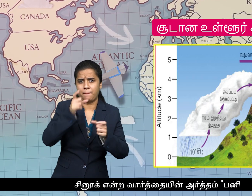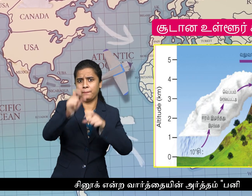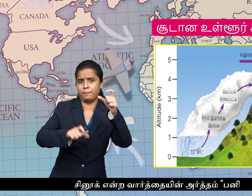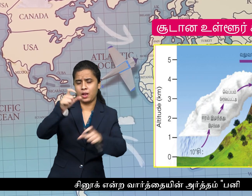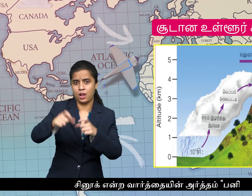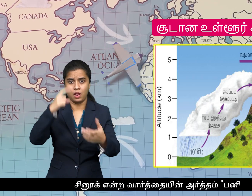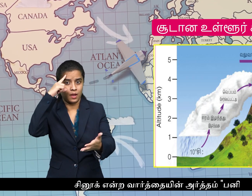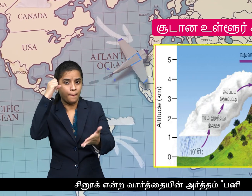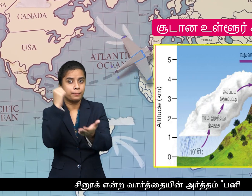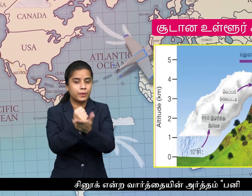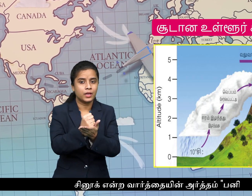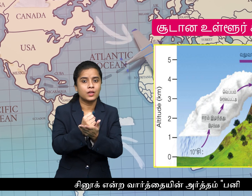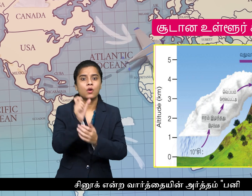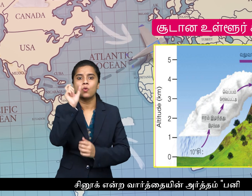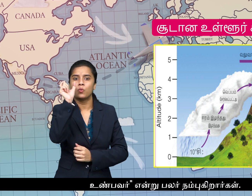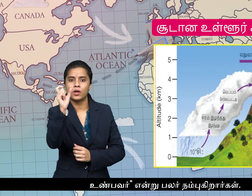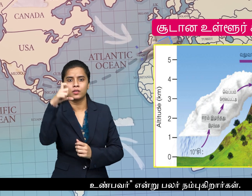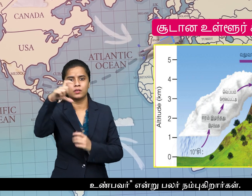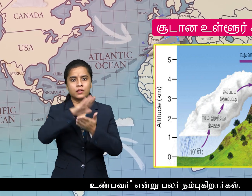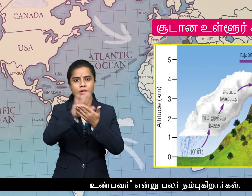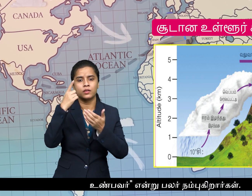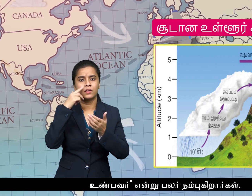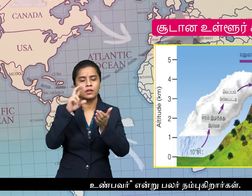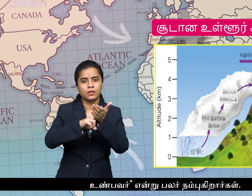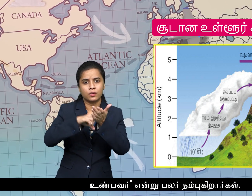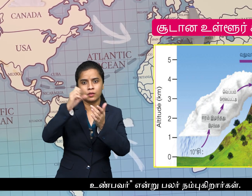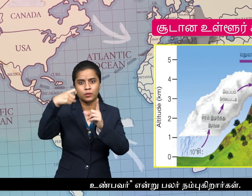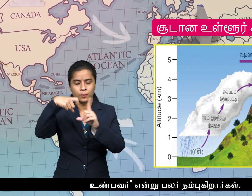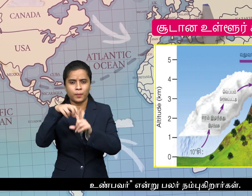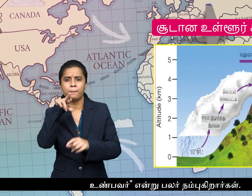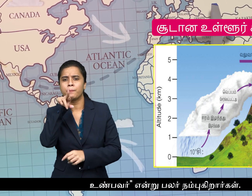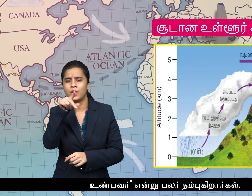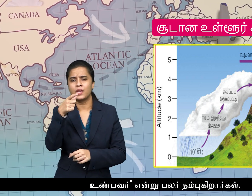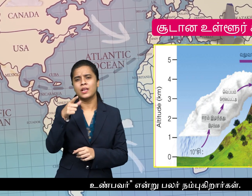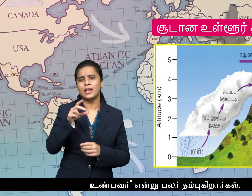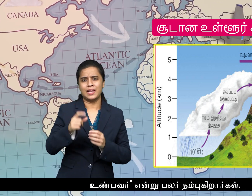சினூக் என்ற வார்த்தையின் அர்த்தம் பனி உண்பவர் என்று பலர் நம்புகிறார்கள்.